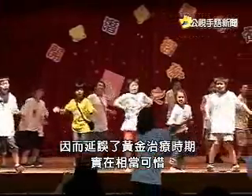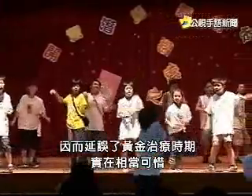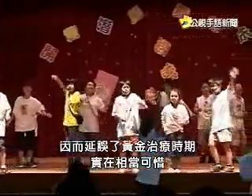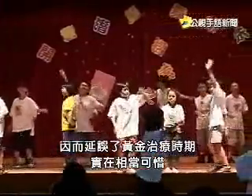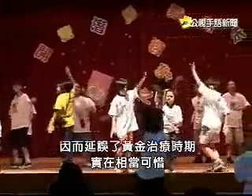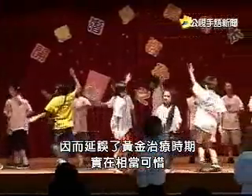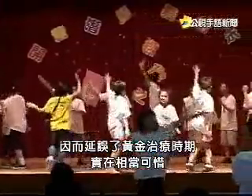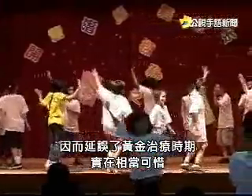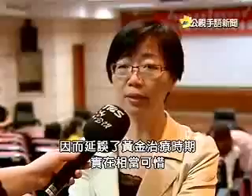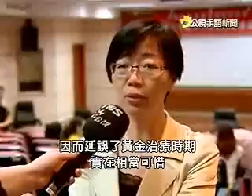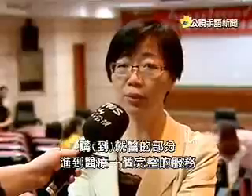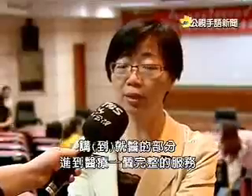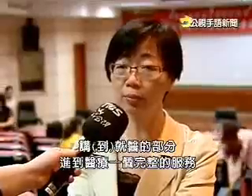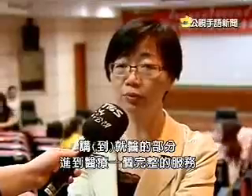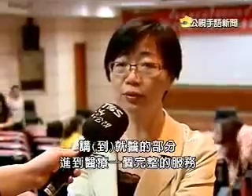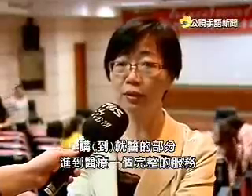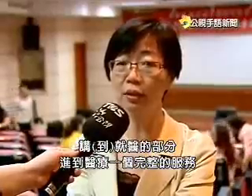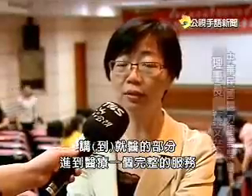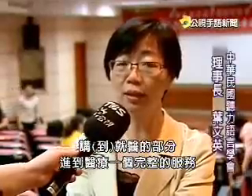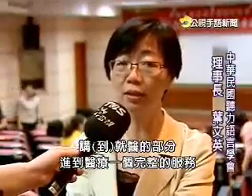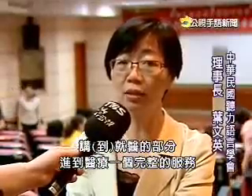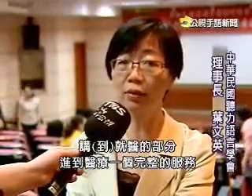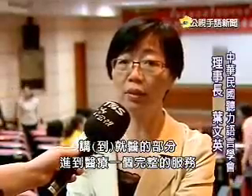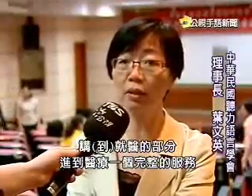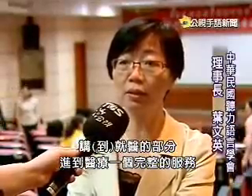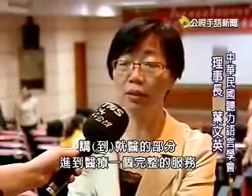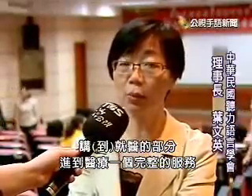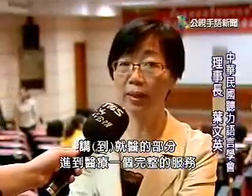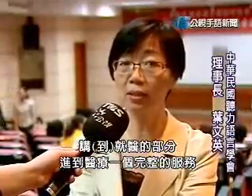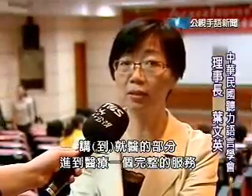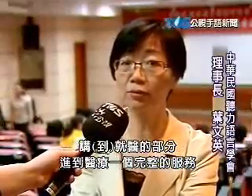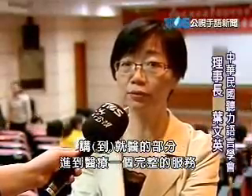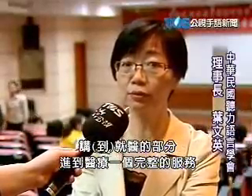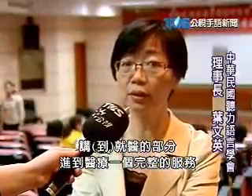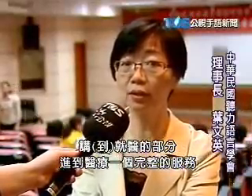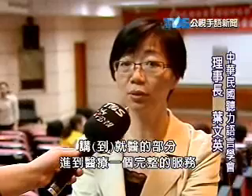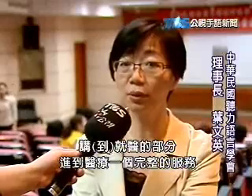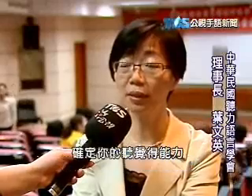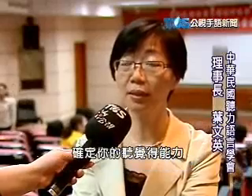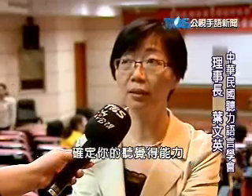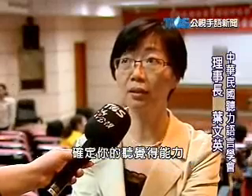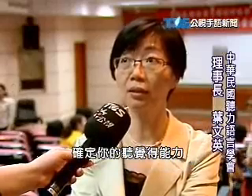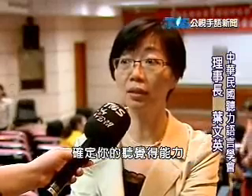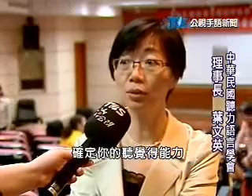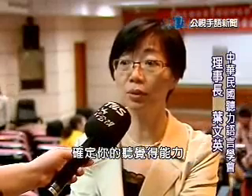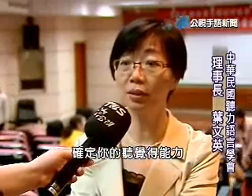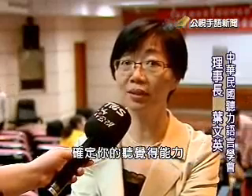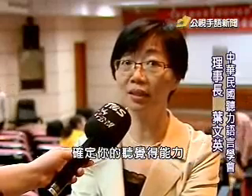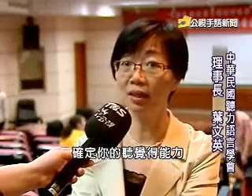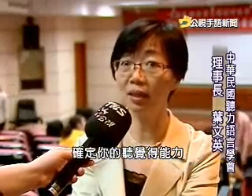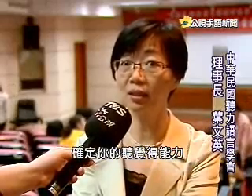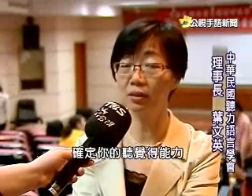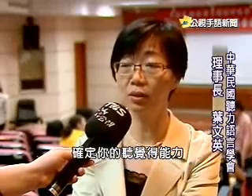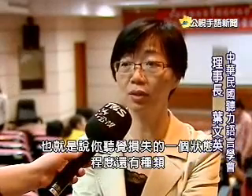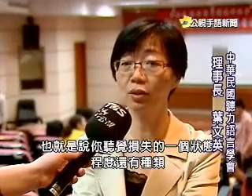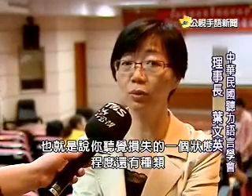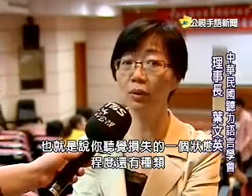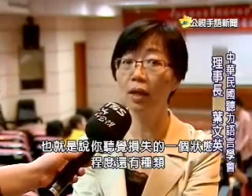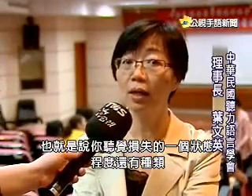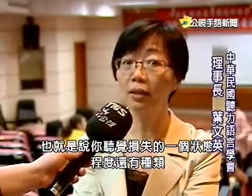可惜。 讲就医的部分哈，那进到医疗的一个完整的服务呢，确定你的听觉的能力，就也就是说你